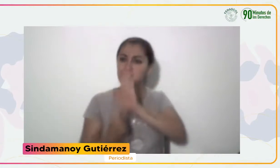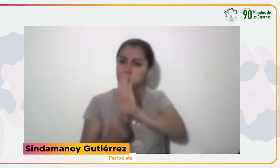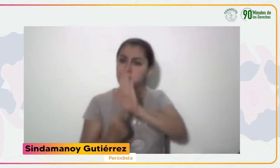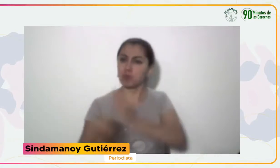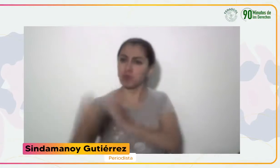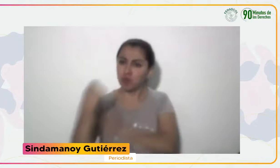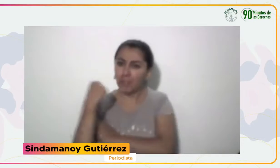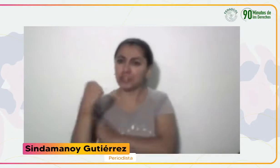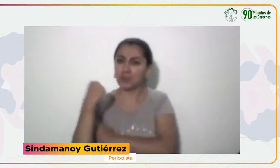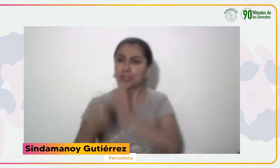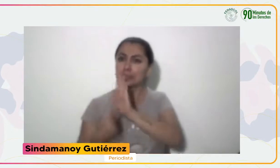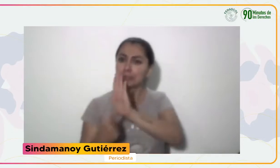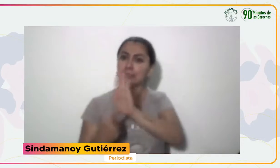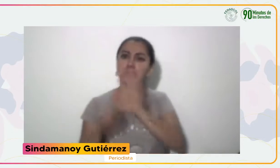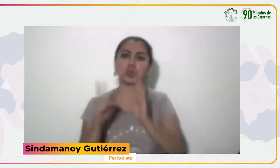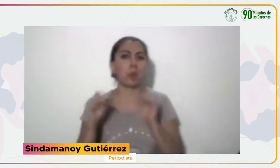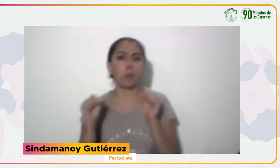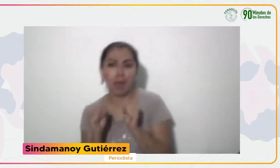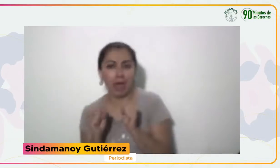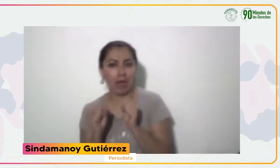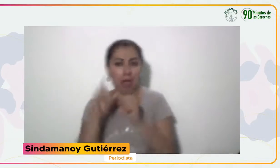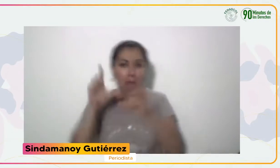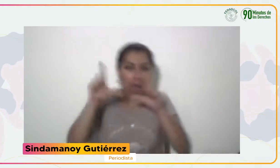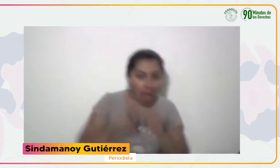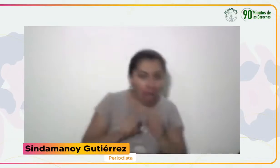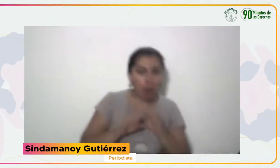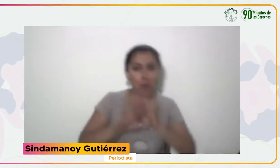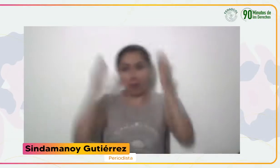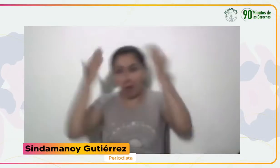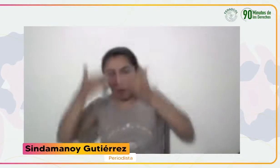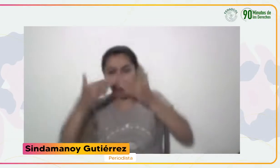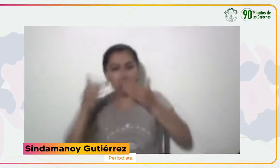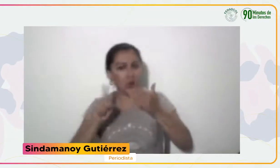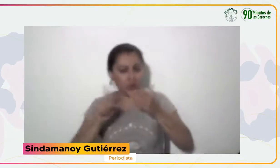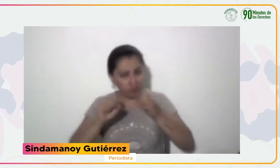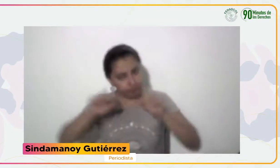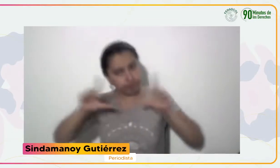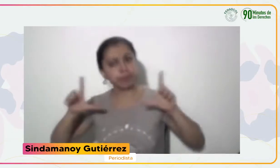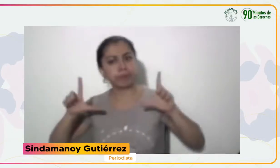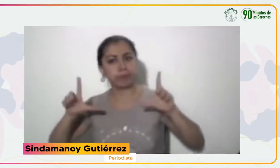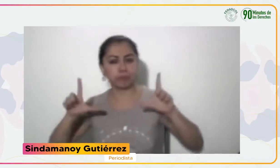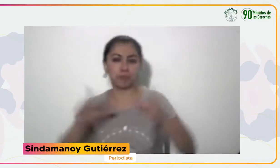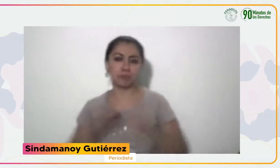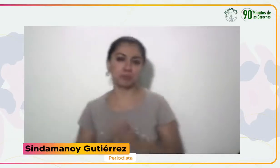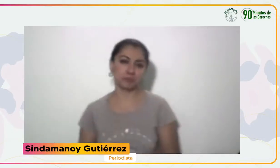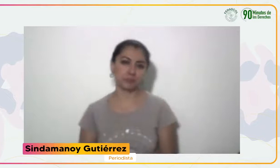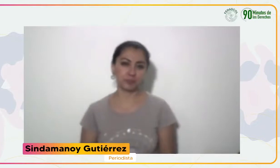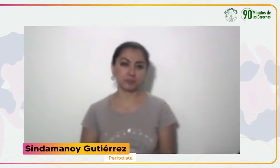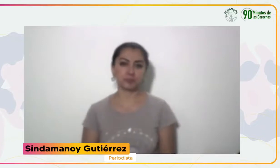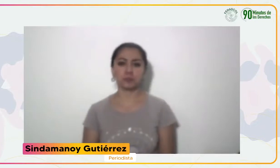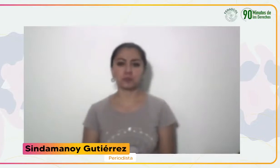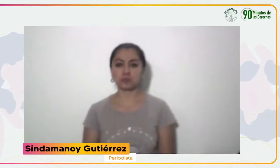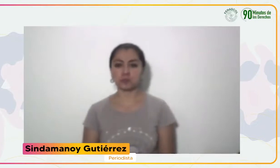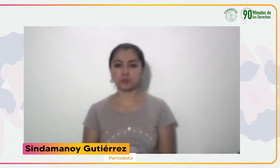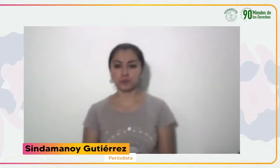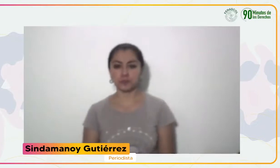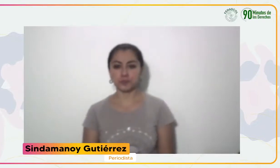en aumento. Porque cada vez hay más mujeres que están perdiendo el miedo, que no quieren estar escondidas, sino que también quieren